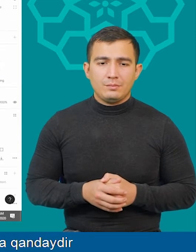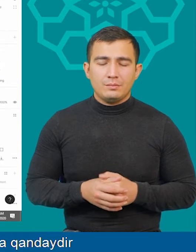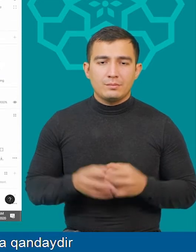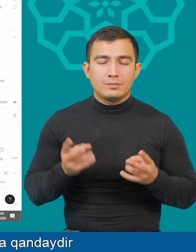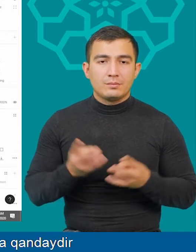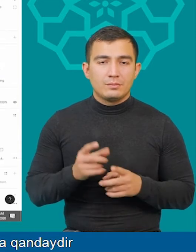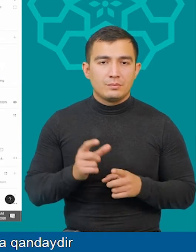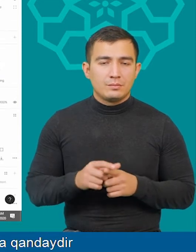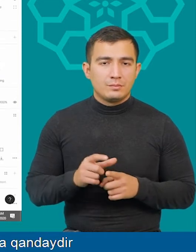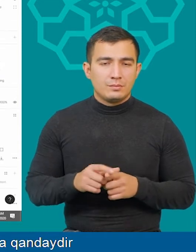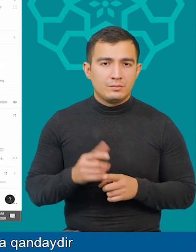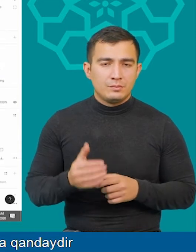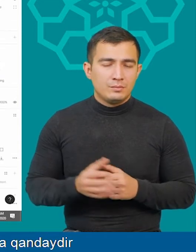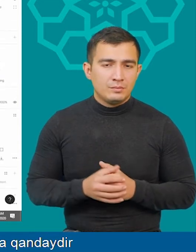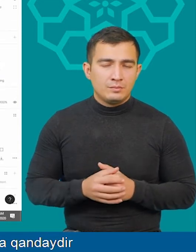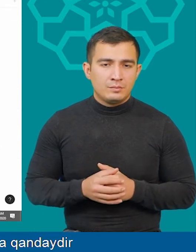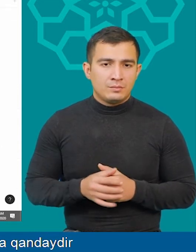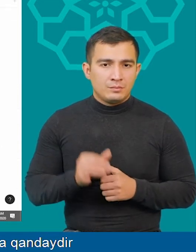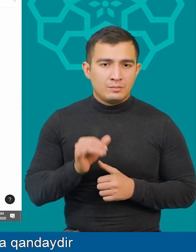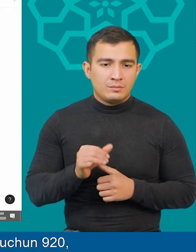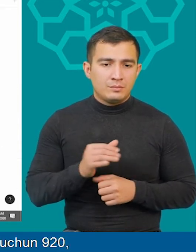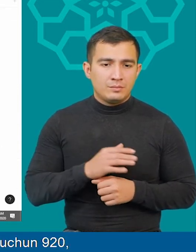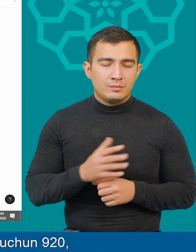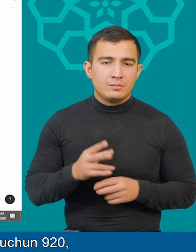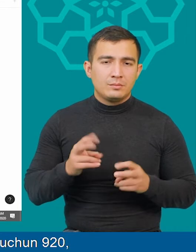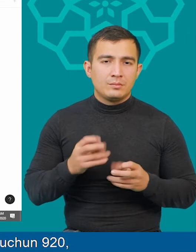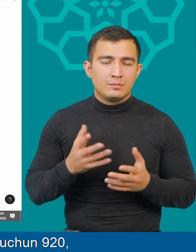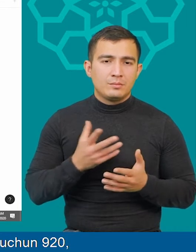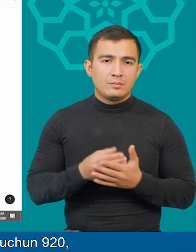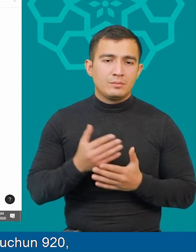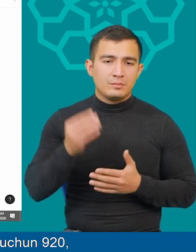Kerakli so'z va bizda qandaydir ma'noda